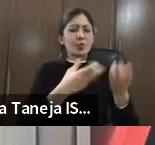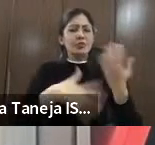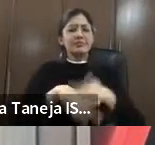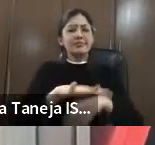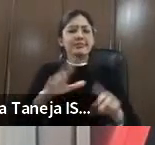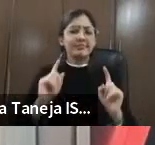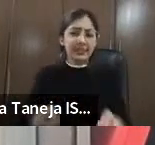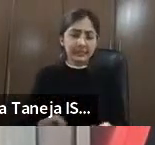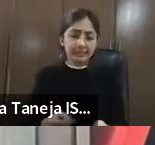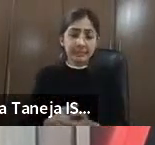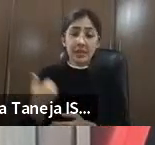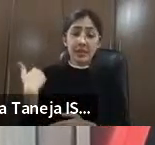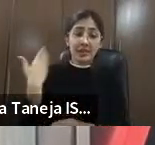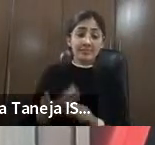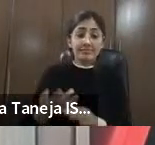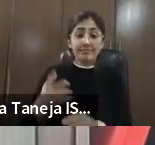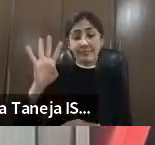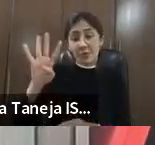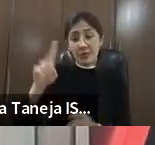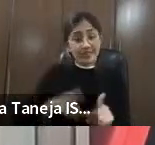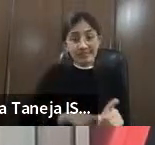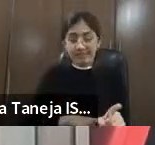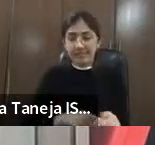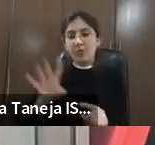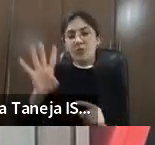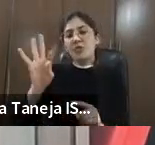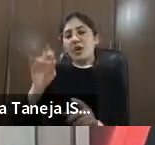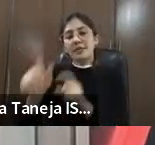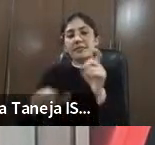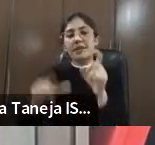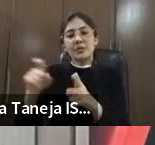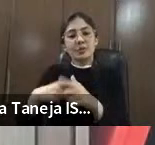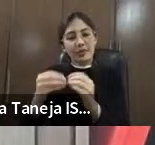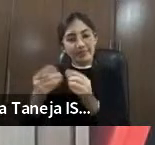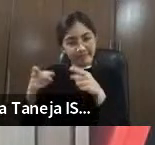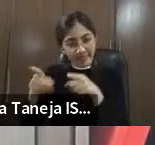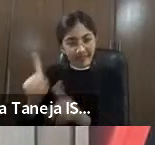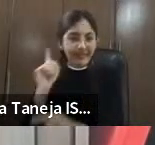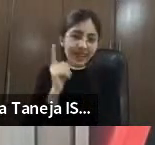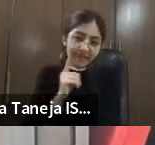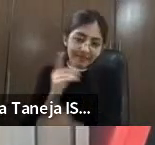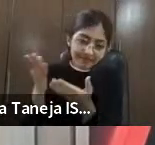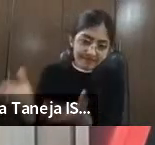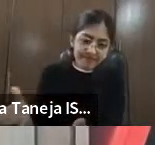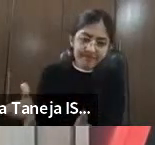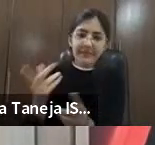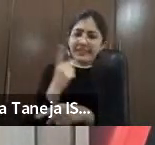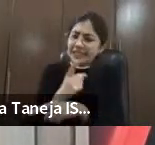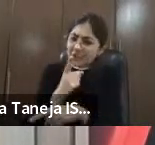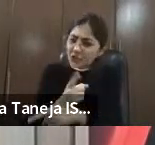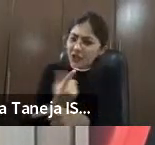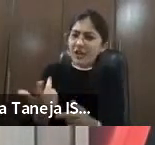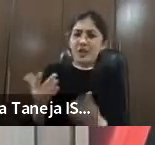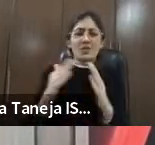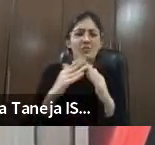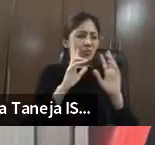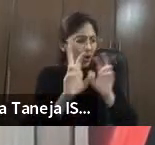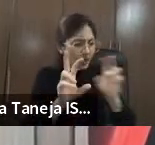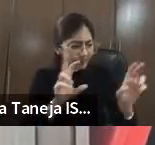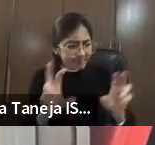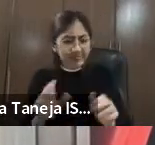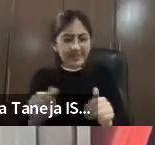40 लोगों को, डेफ लोगों को इसमें एम्प्लॉयमेंट दिया है, जो डिफरेंट टीचर्स हैं, हाउस मदर हैं, असिस्टेंट हाउस मदर